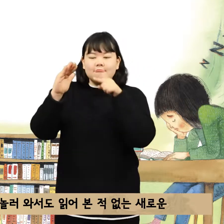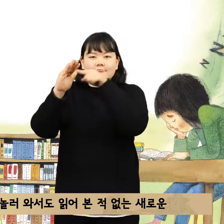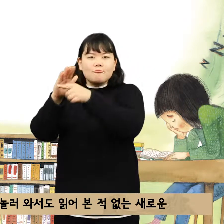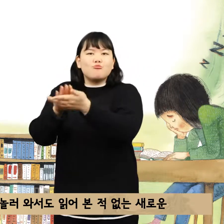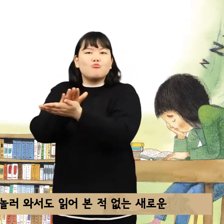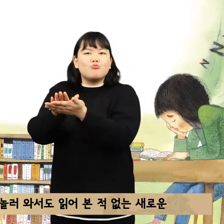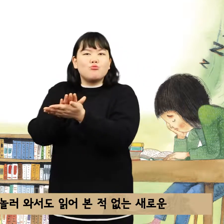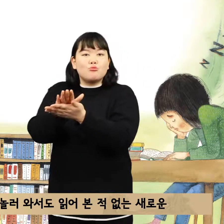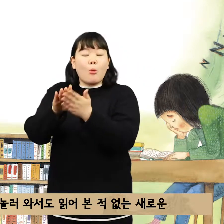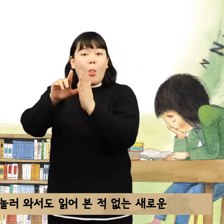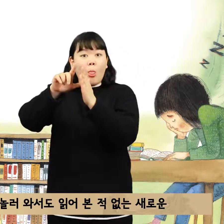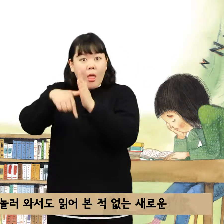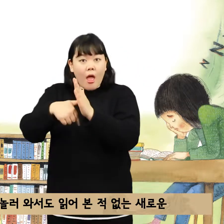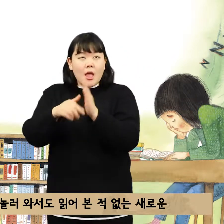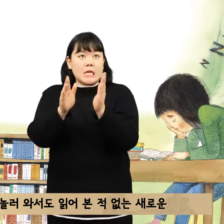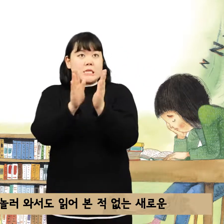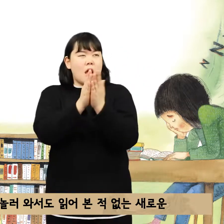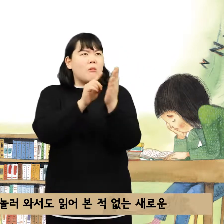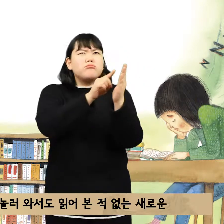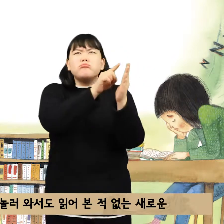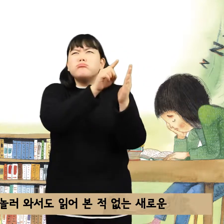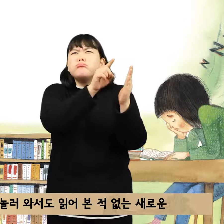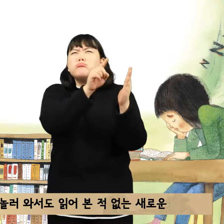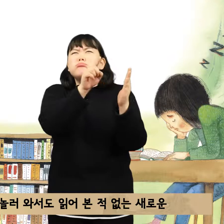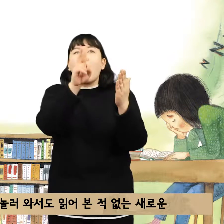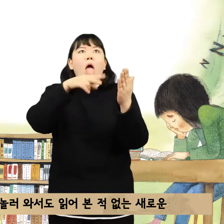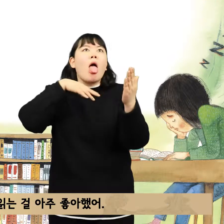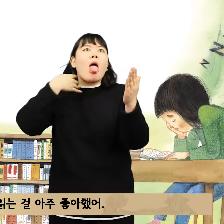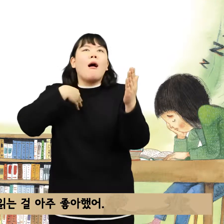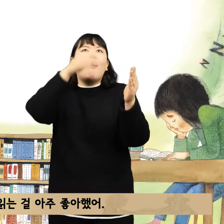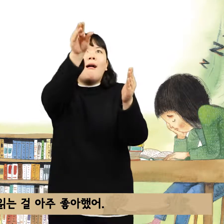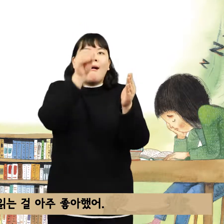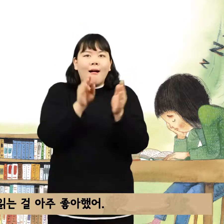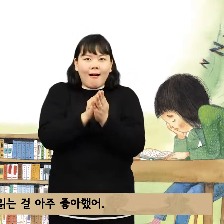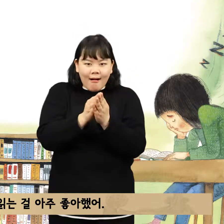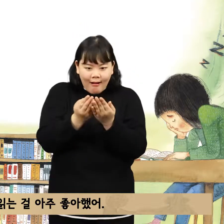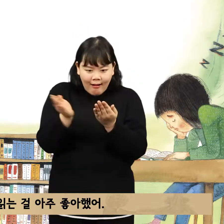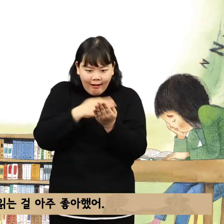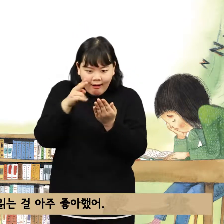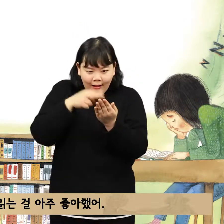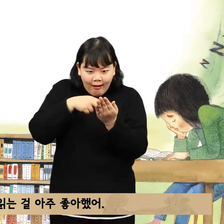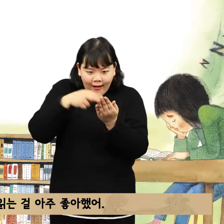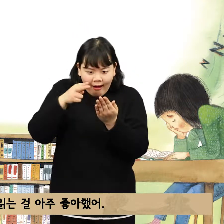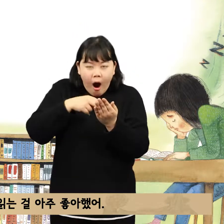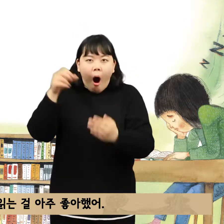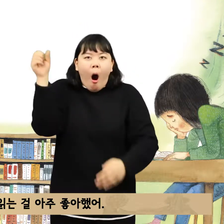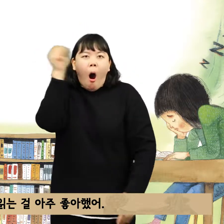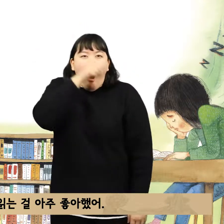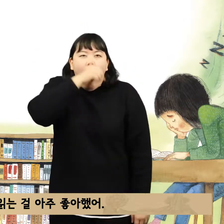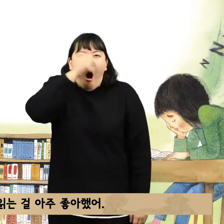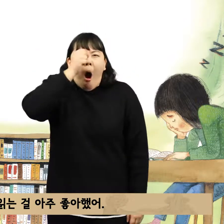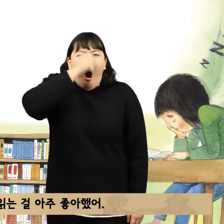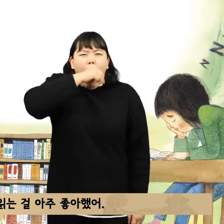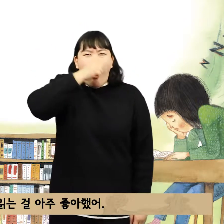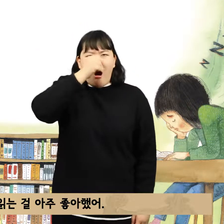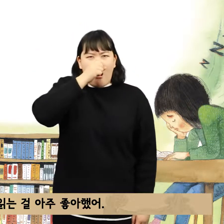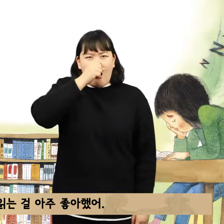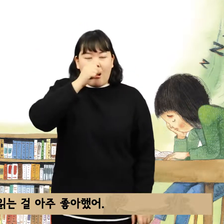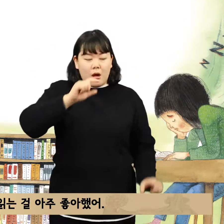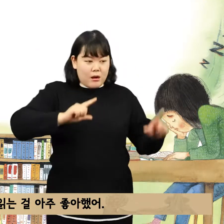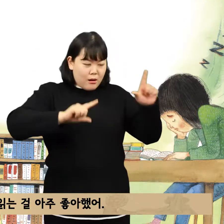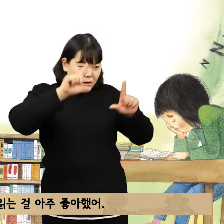재은이는 정민이네 집에 놀러 와서도 읽어본 적 없는 새로운 책을 골라 읽는 걸 아주 좋아했어.